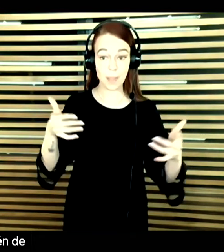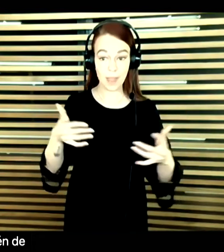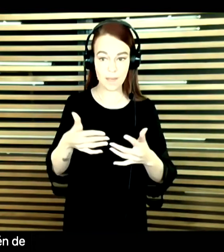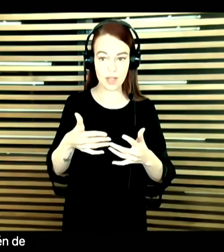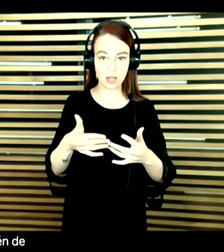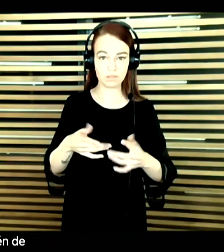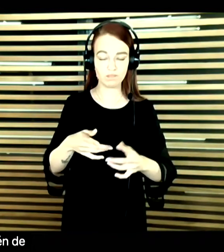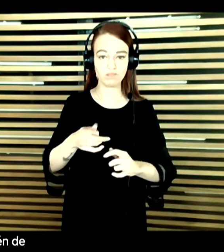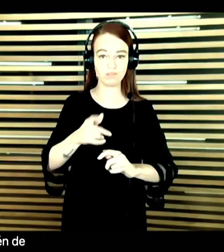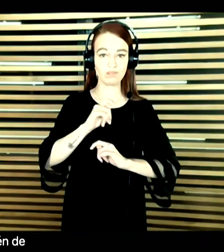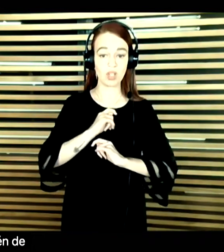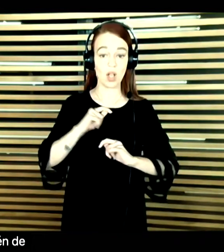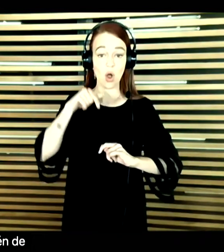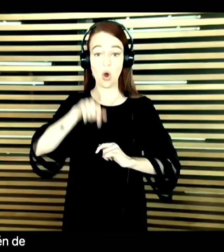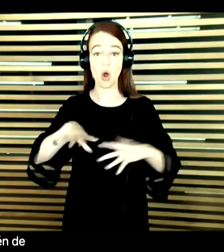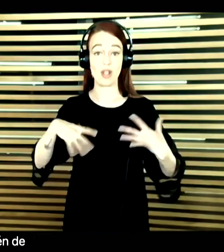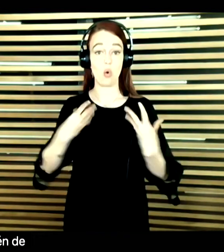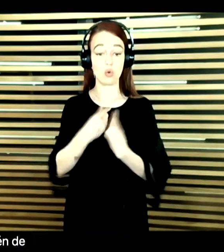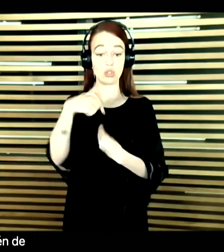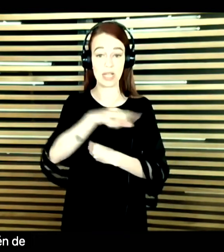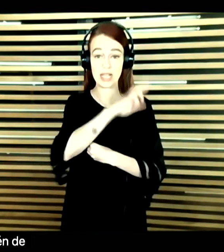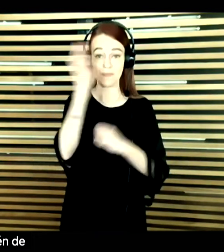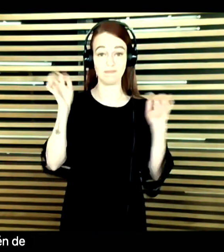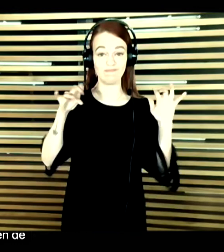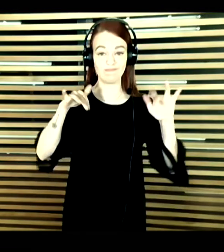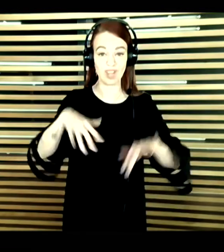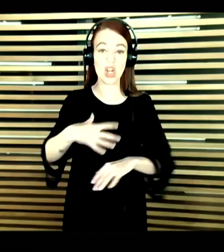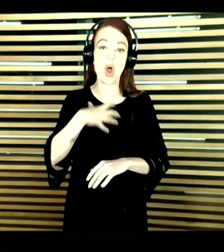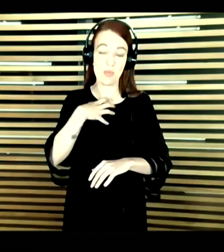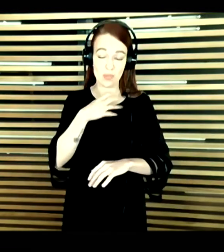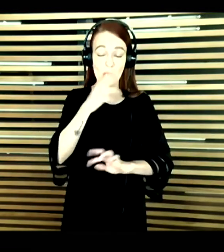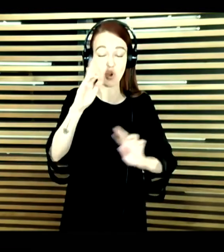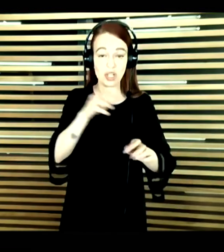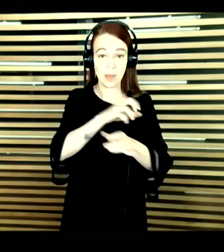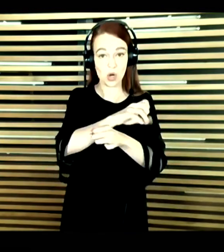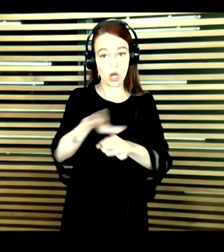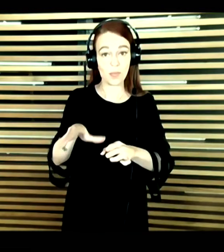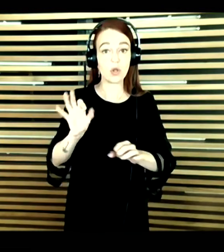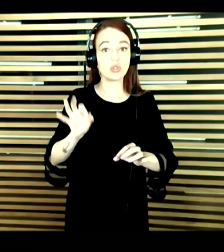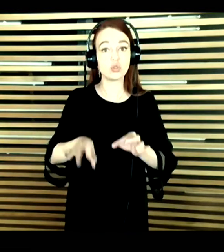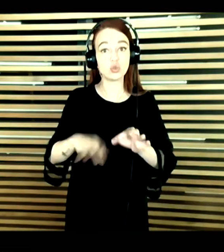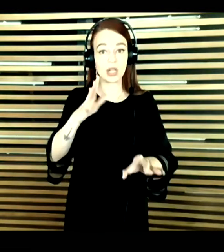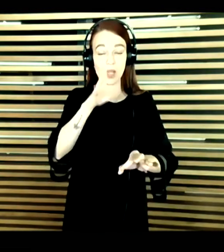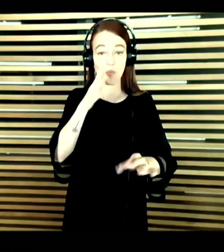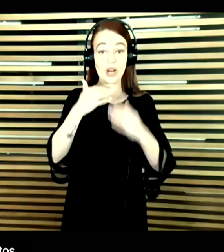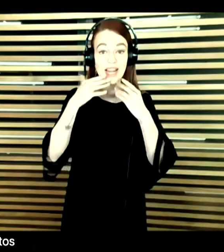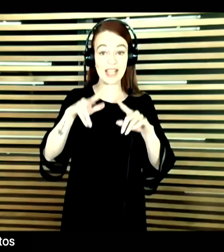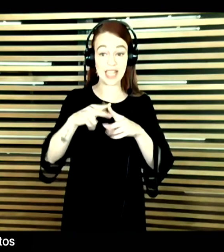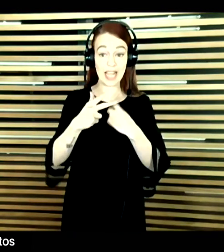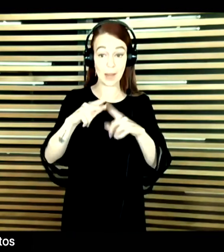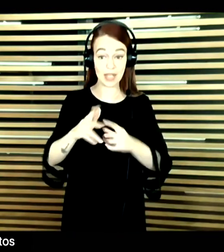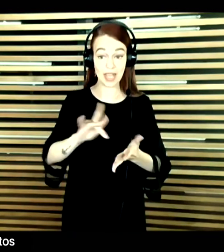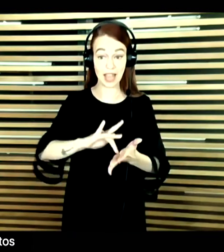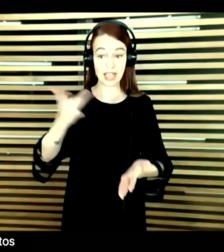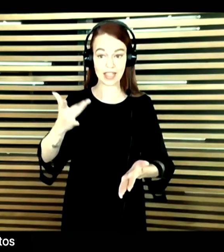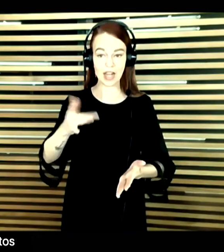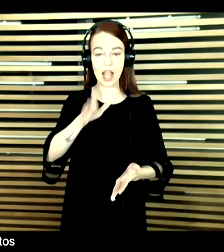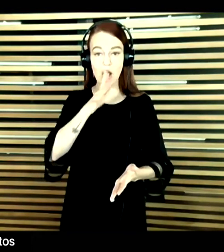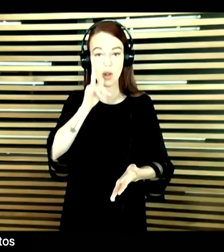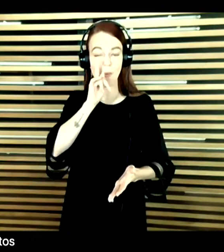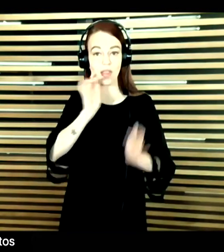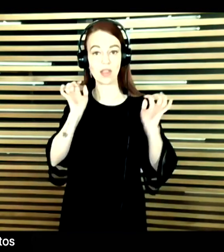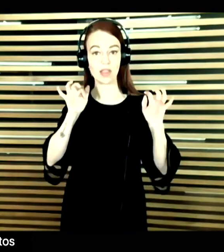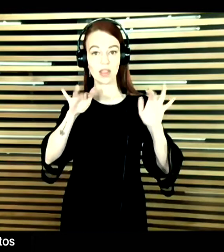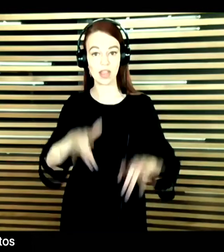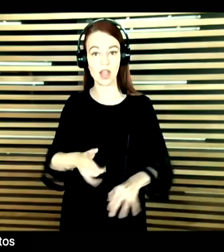impedido estar todos juntos hoy en Madrid, pero afortunadamente las herramientas digitales nos están facilitando el encuentro y la